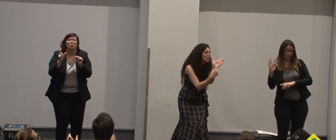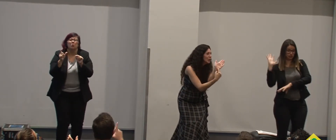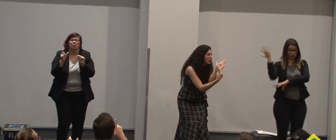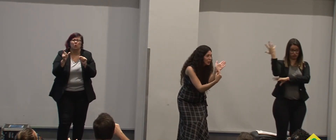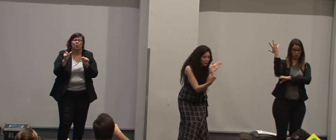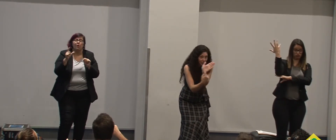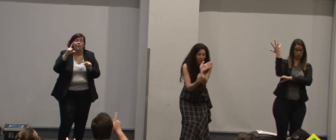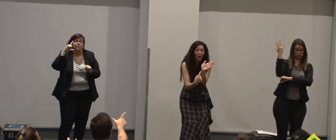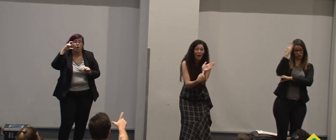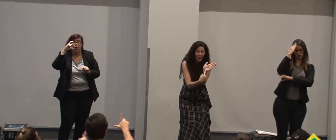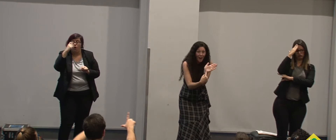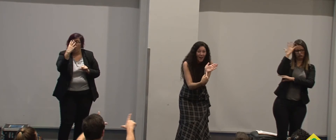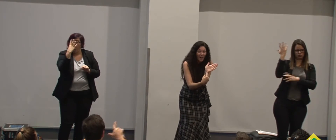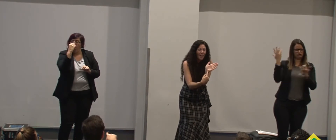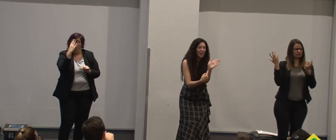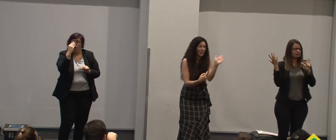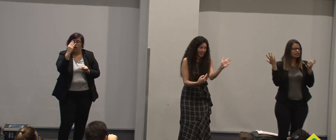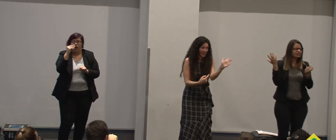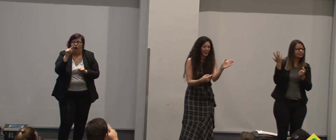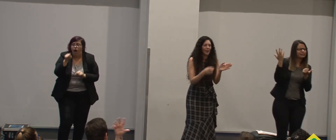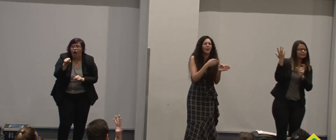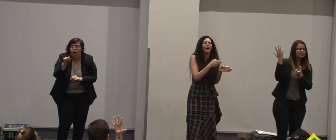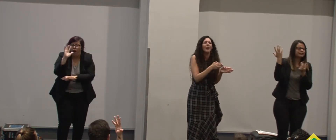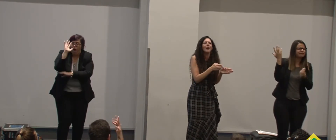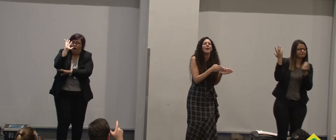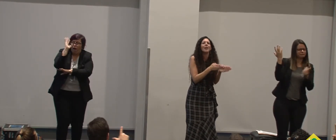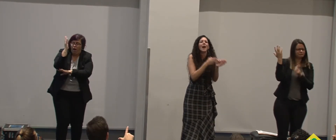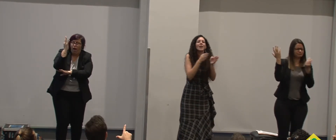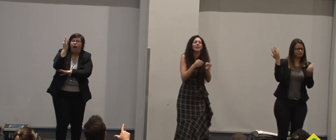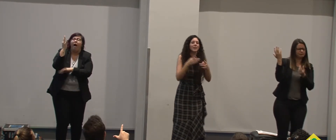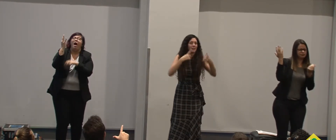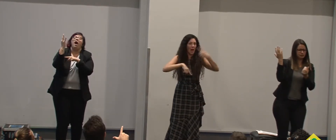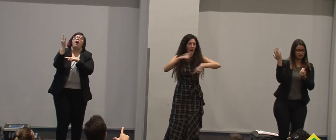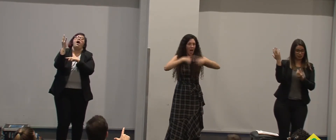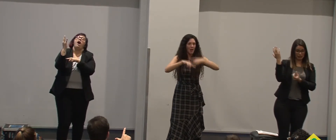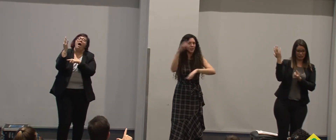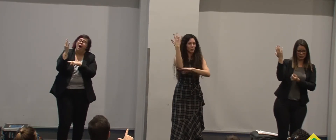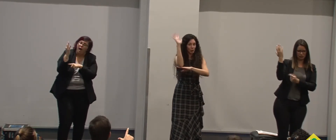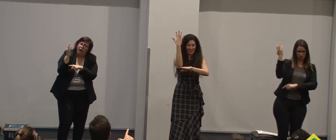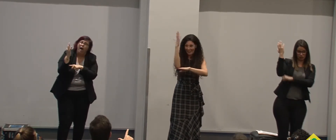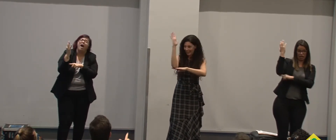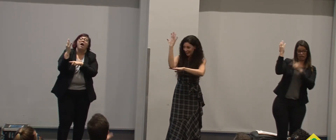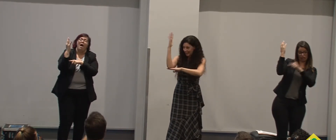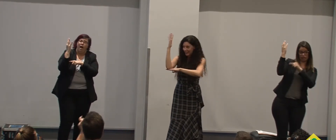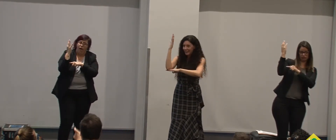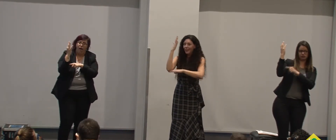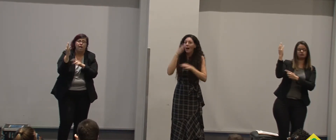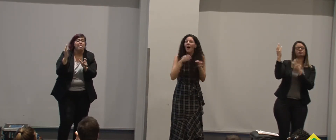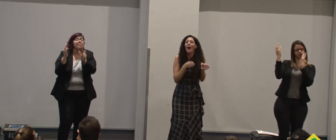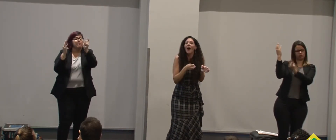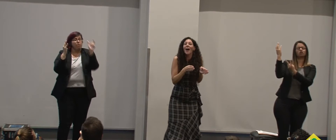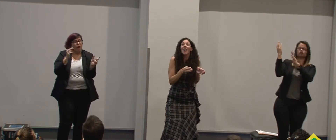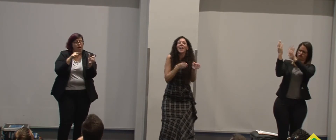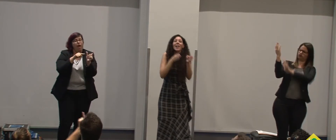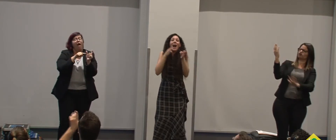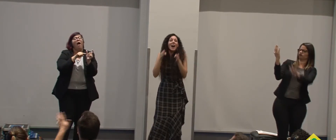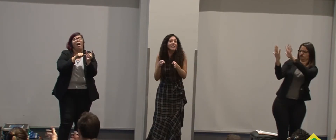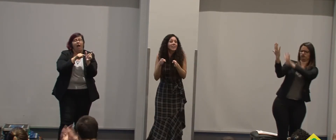posso mostrar, por exemplo, uma figura. Eu falo, ó, eu soletro, faço árvore, mostro uma